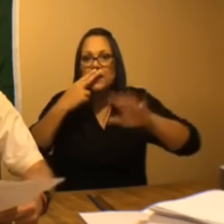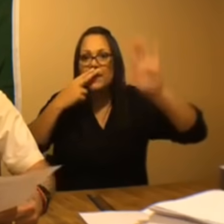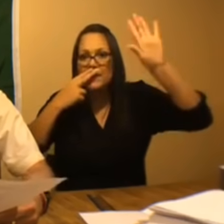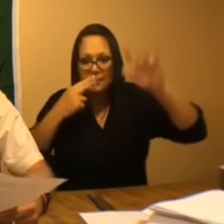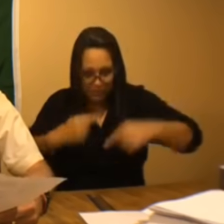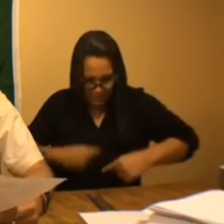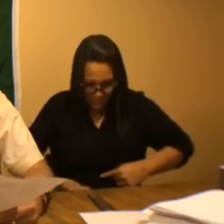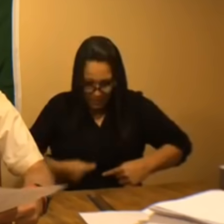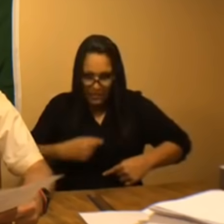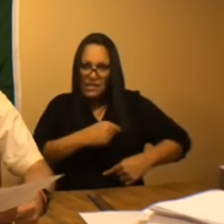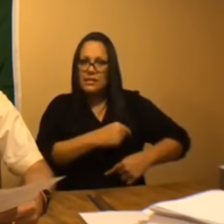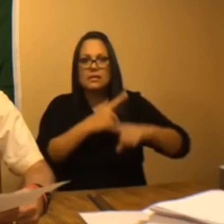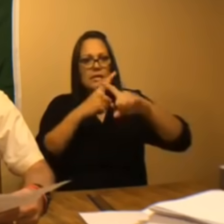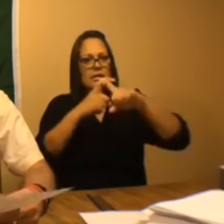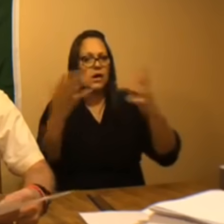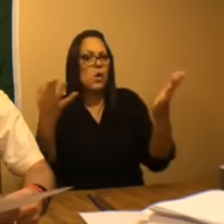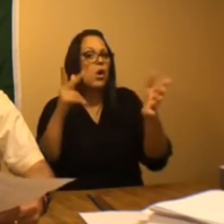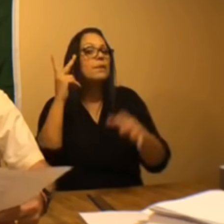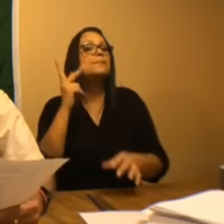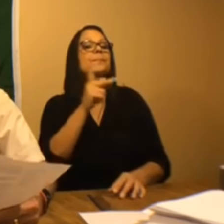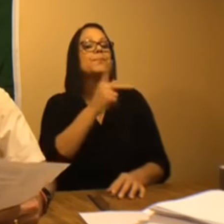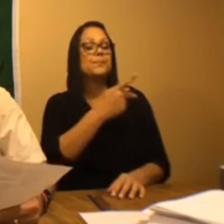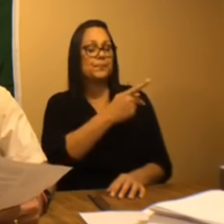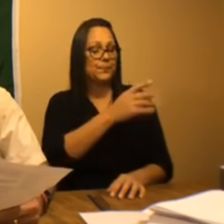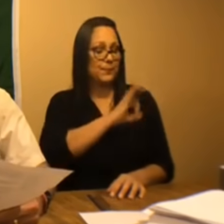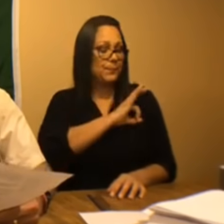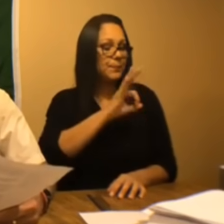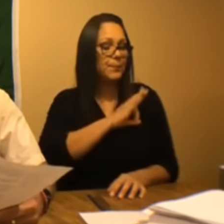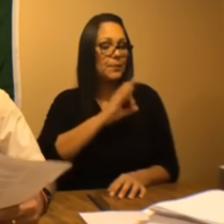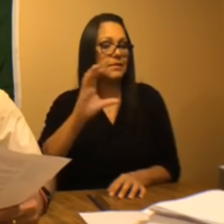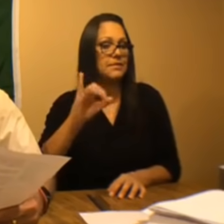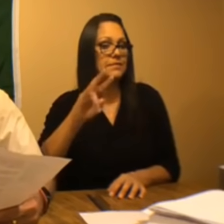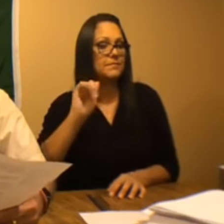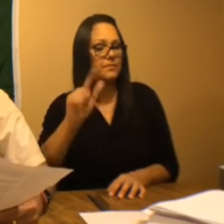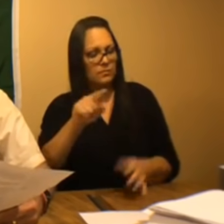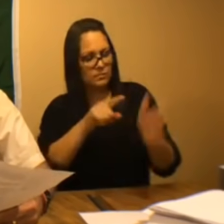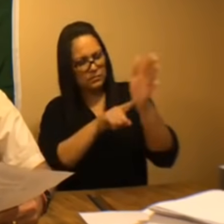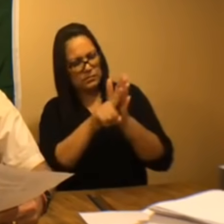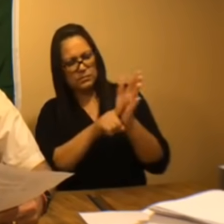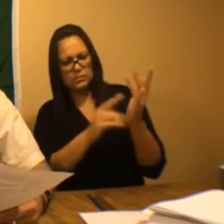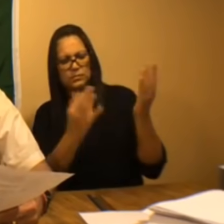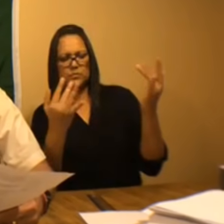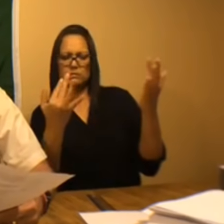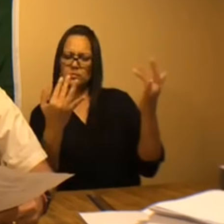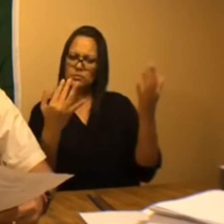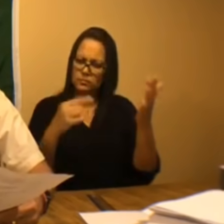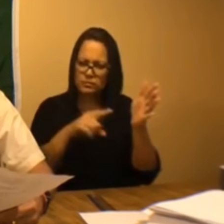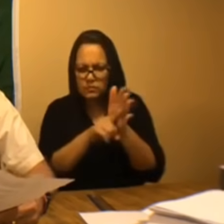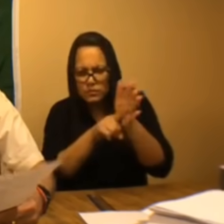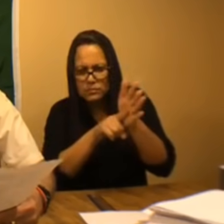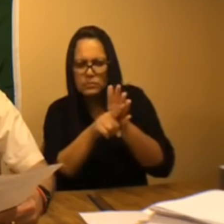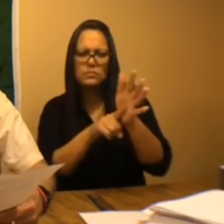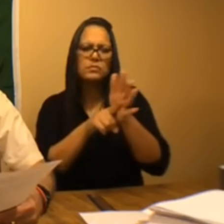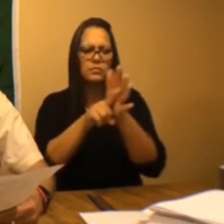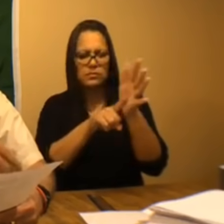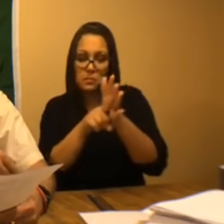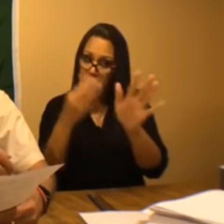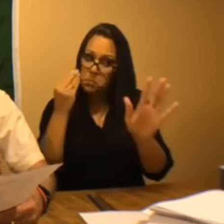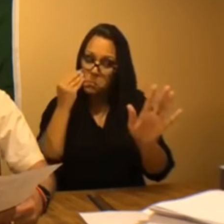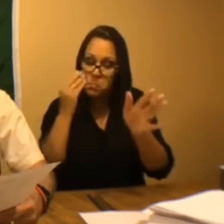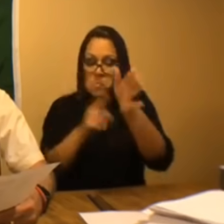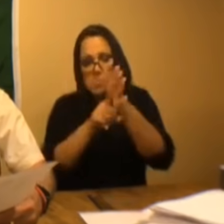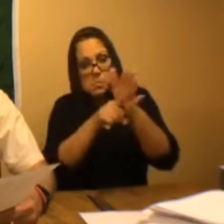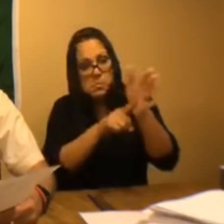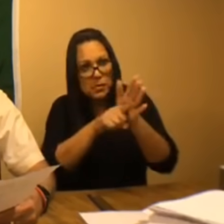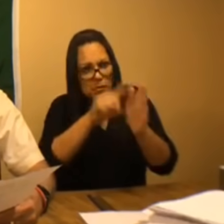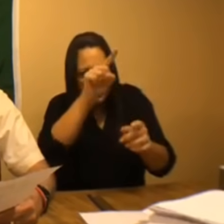agora a Polícia Civil chegou à conclusão de que Quem fez